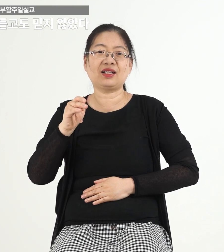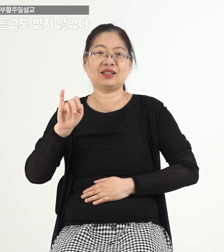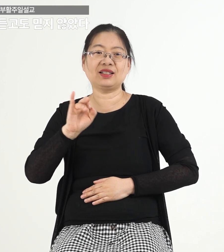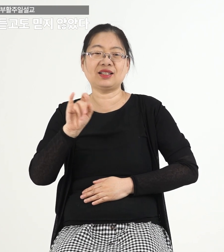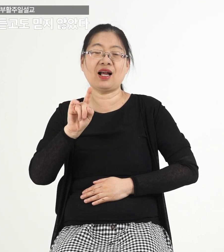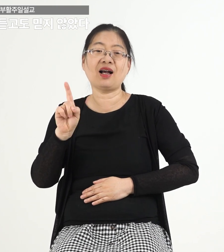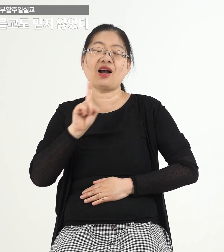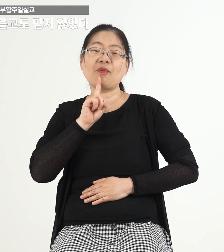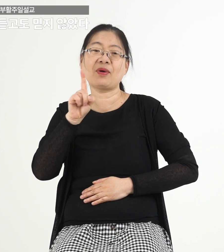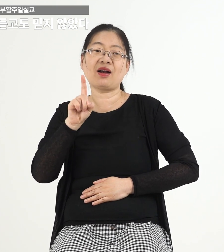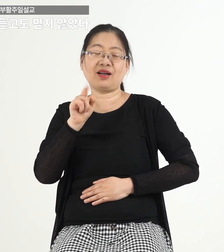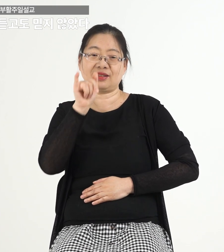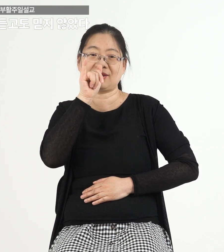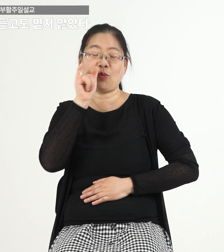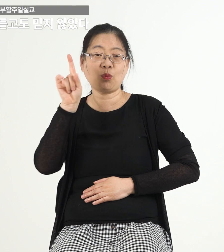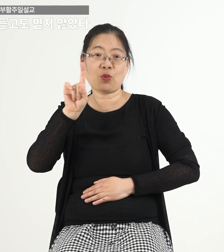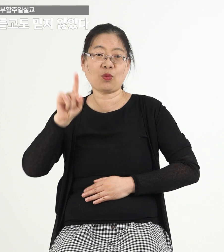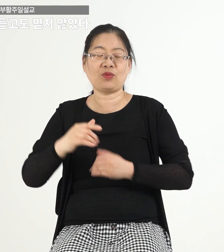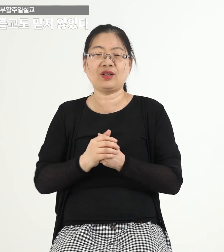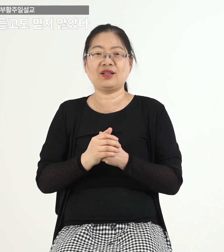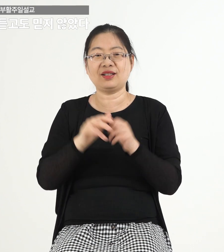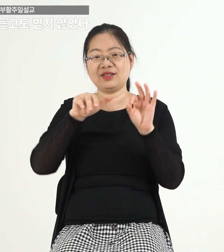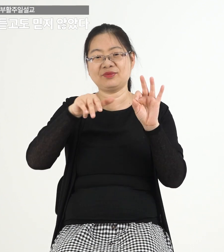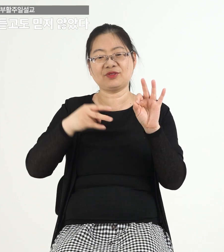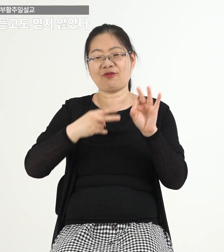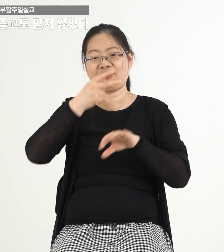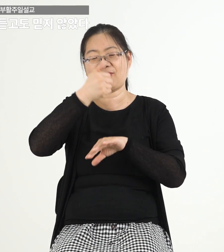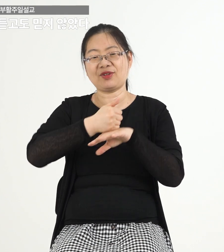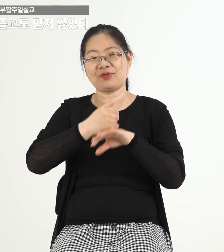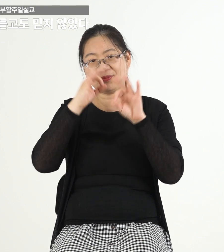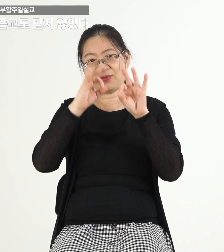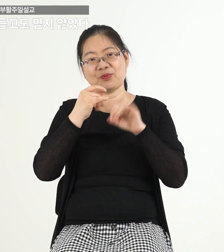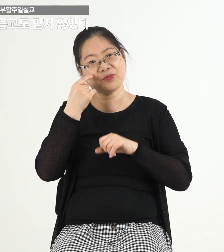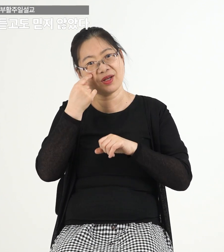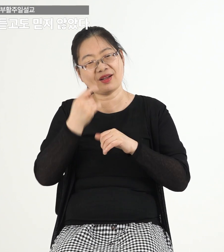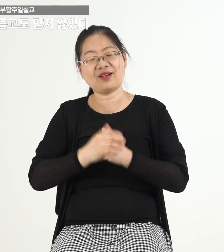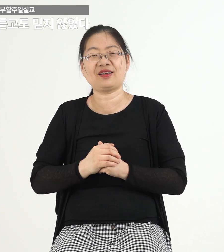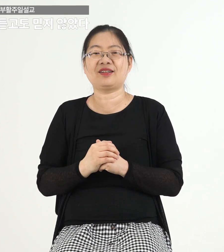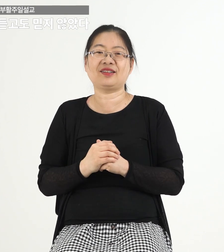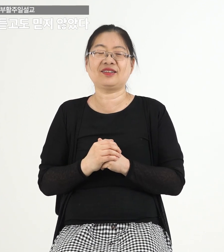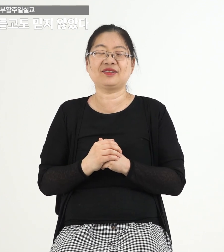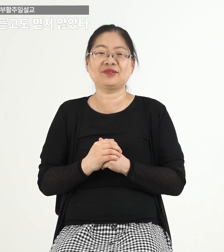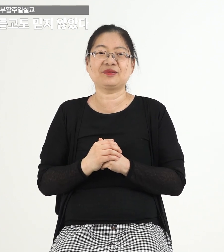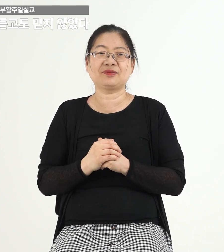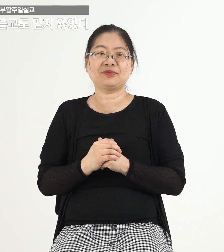얘기를 합니다. 이렇게 10절 끝에 볼까요?